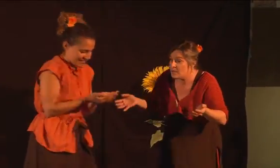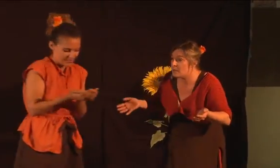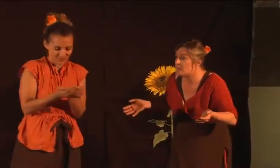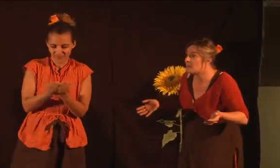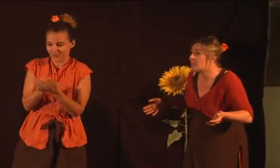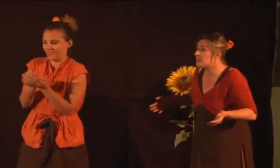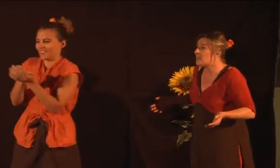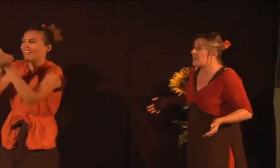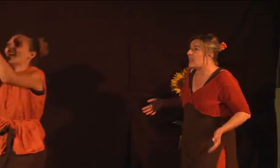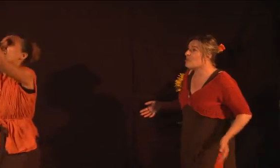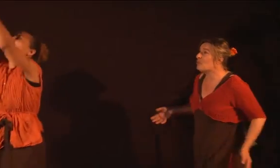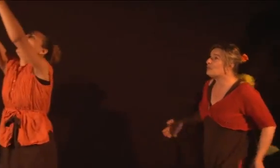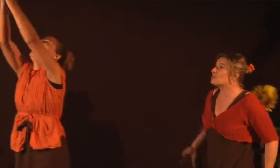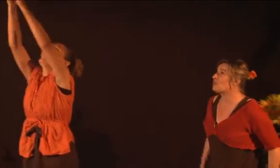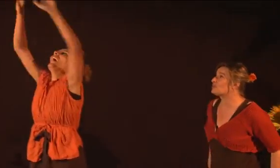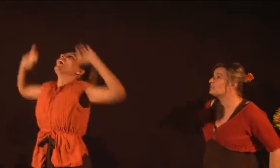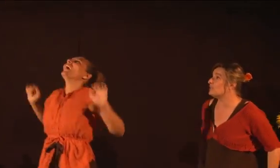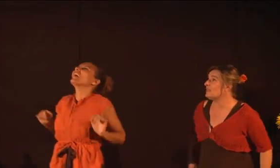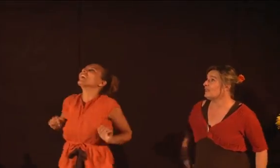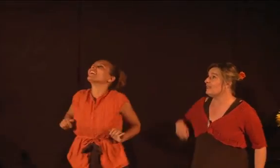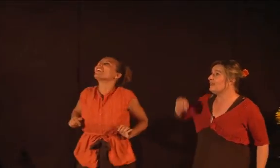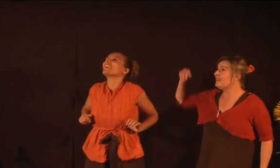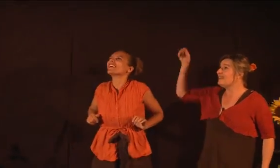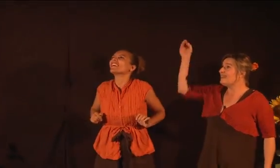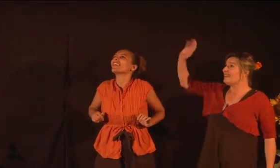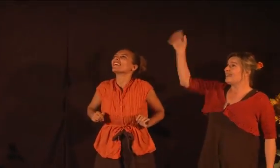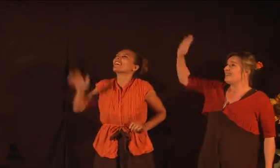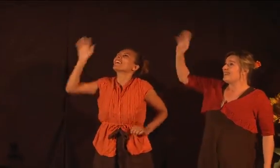mains. Elle le repose dans son nid.